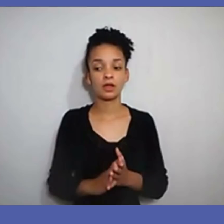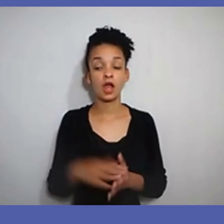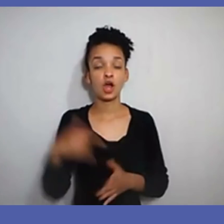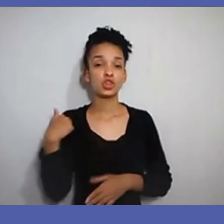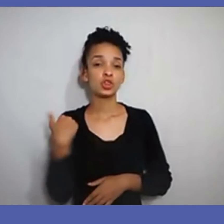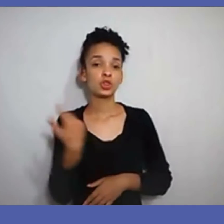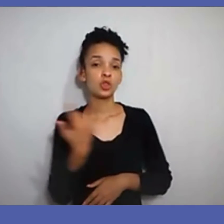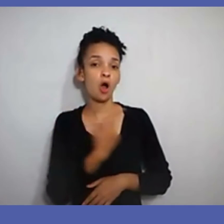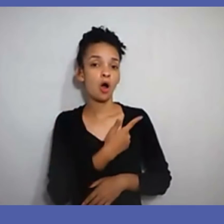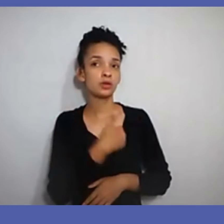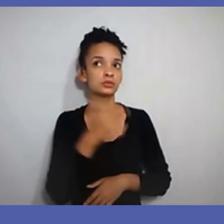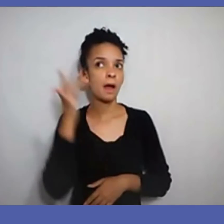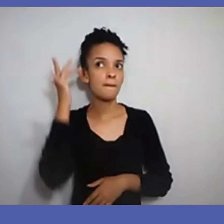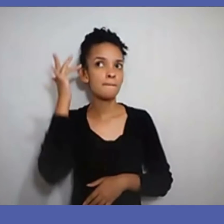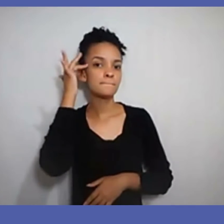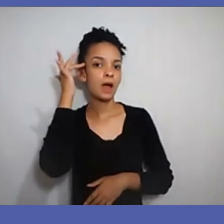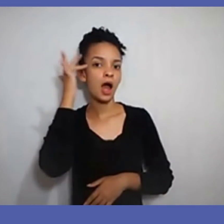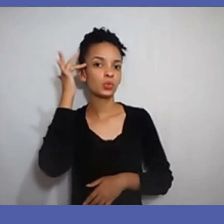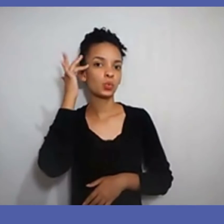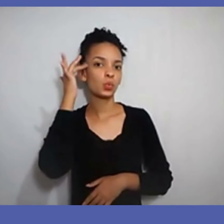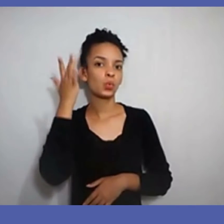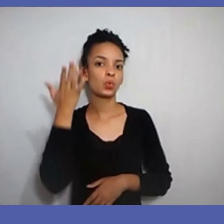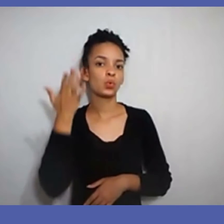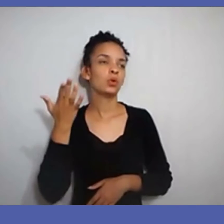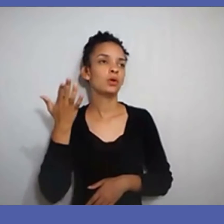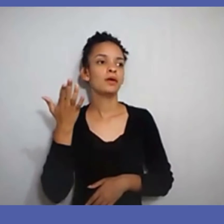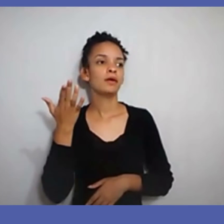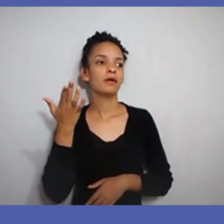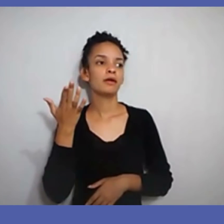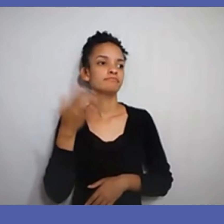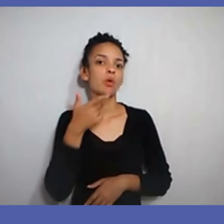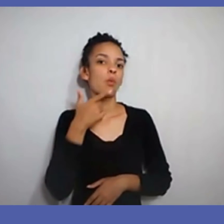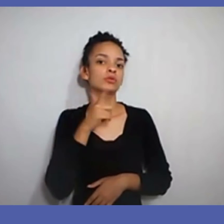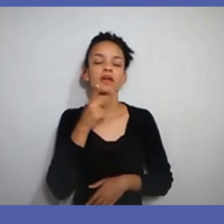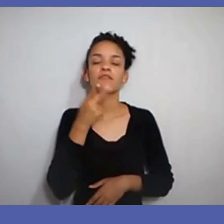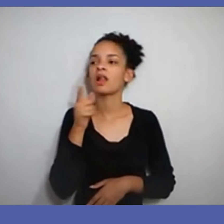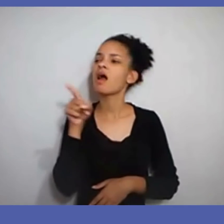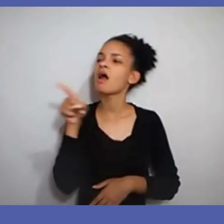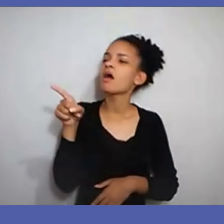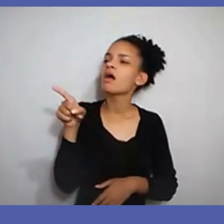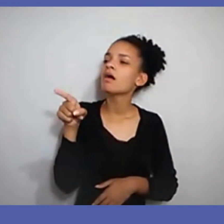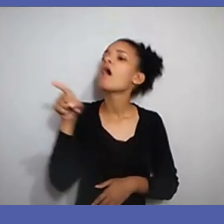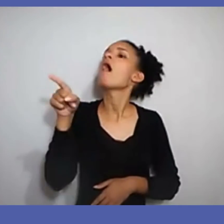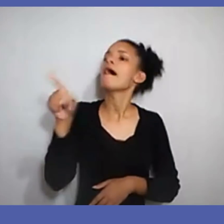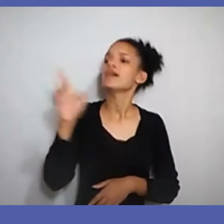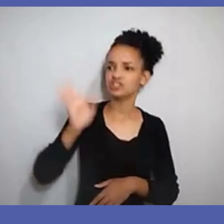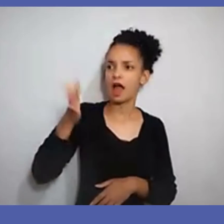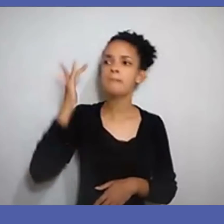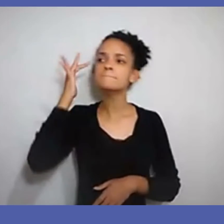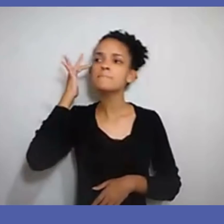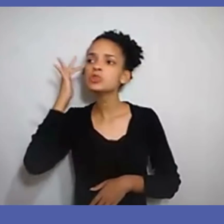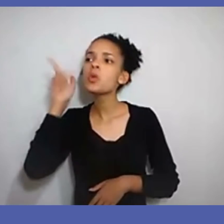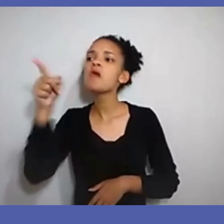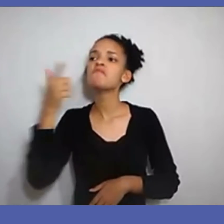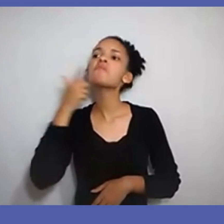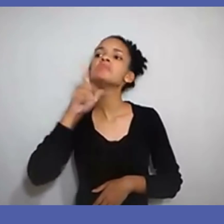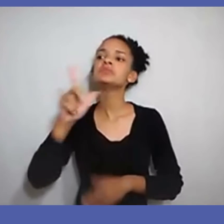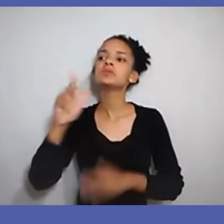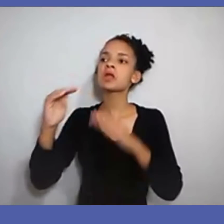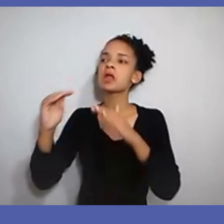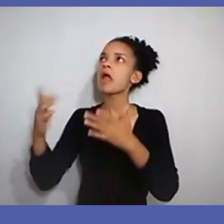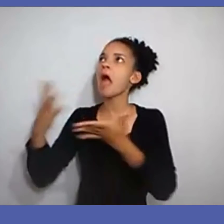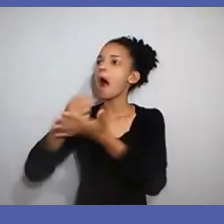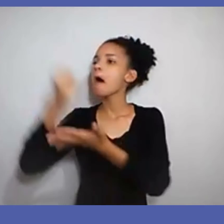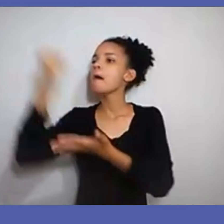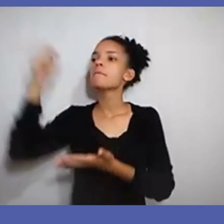nós podemos dizer, não, esse homem está maduro, né? Quando o Senhor voltar, isso aqui vai ser arrebatado, vai ser, né, é um fruto maduro.